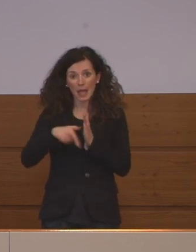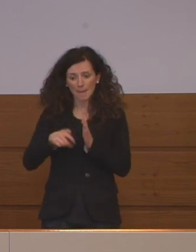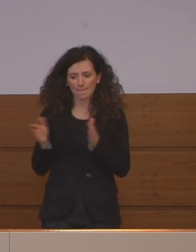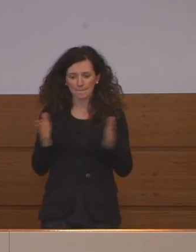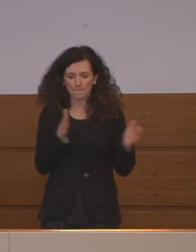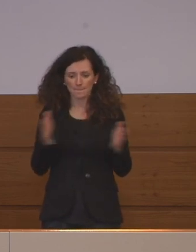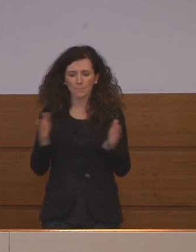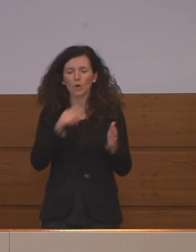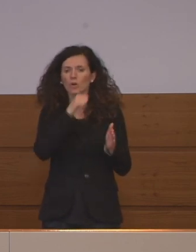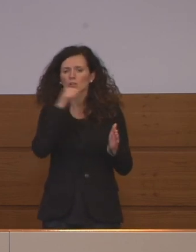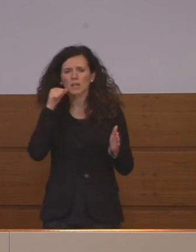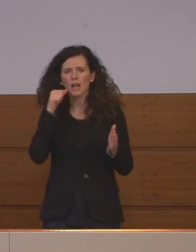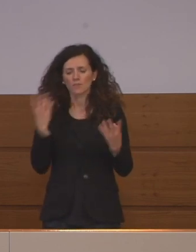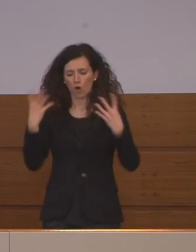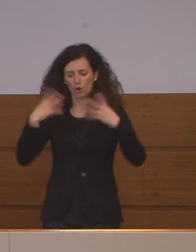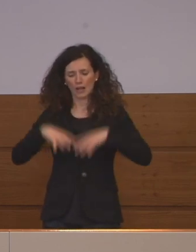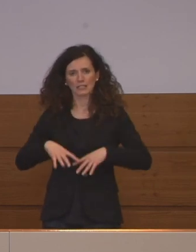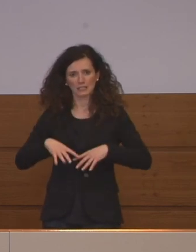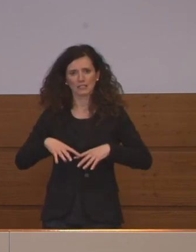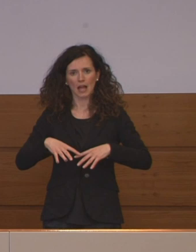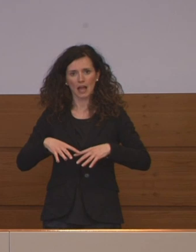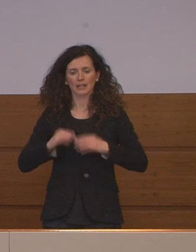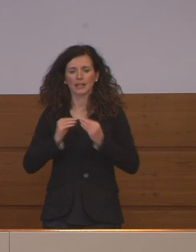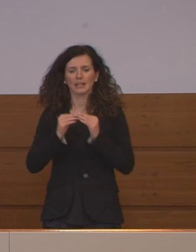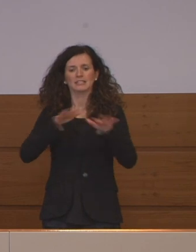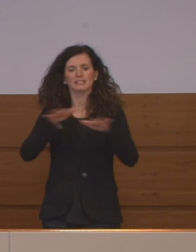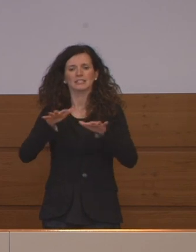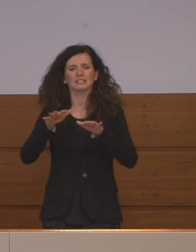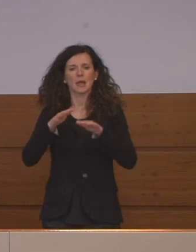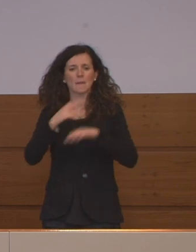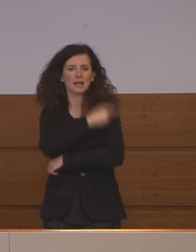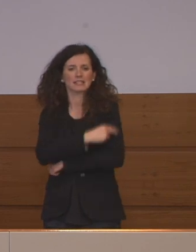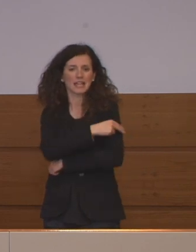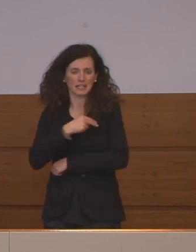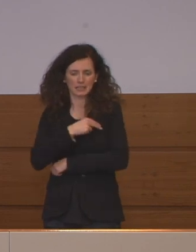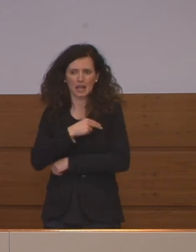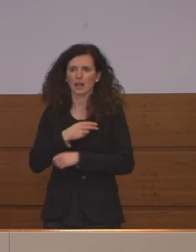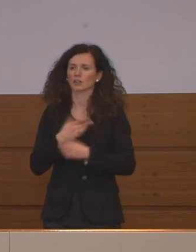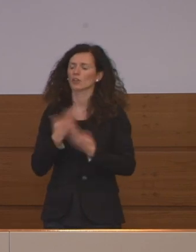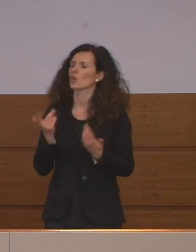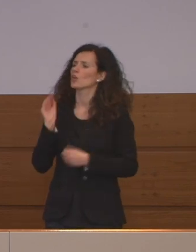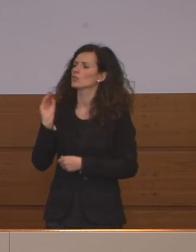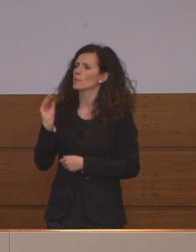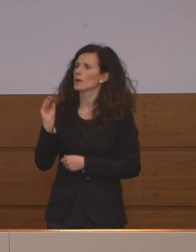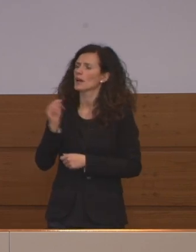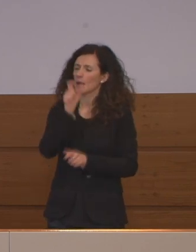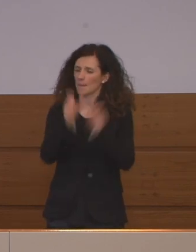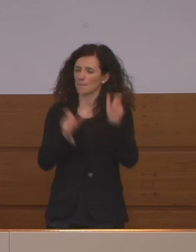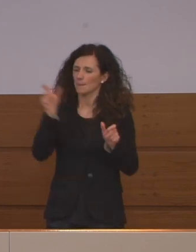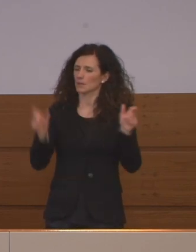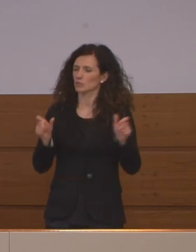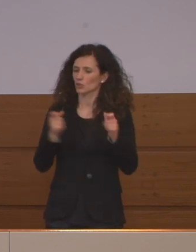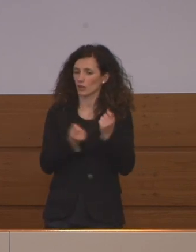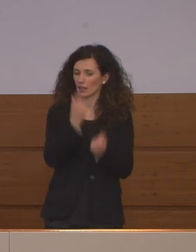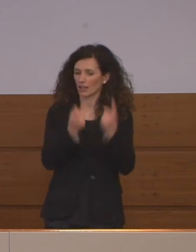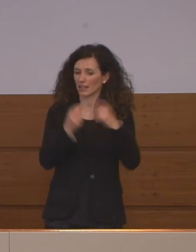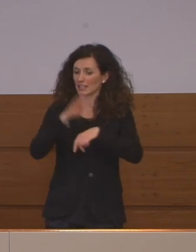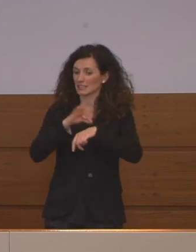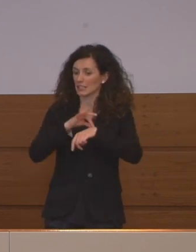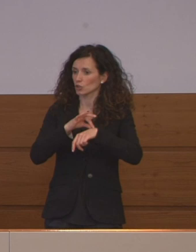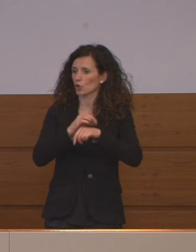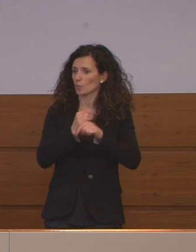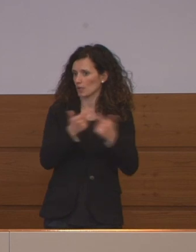organizzare la risposta del sistema sanitario e molti asintomatici siano in quarantena praticamente